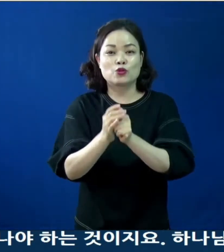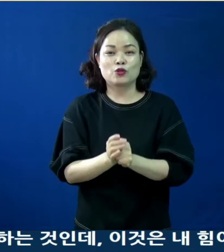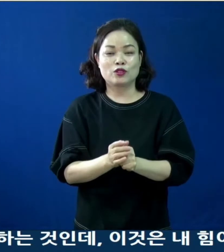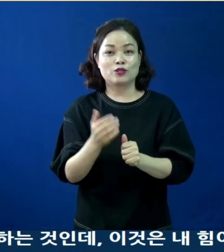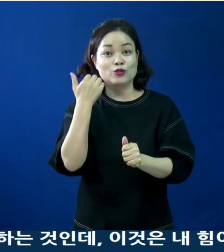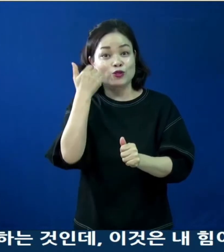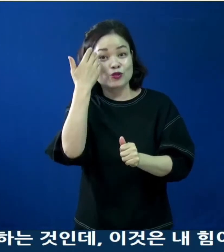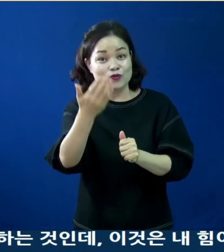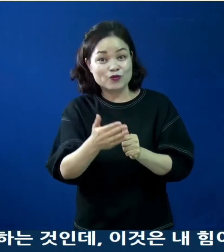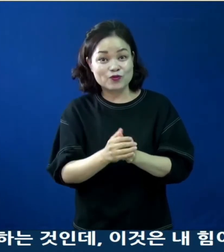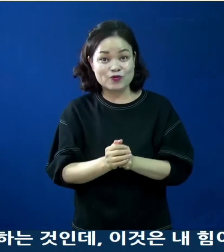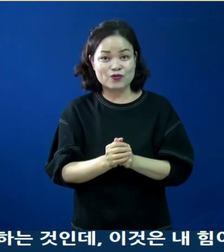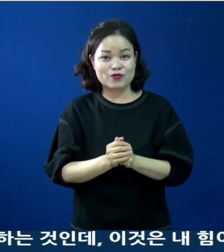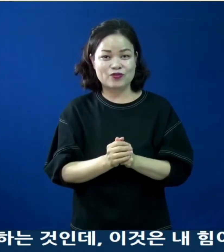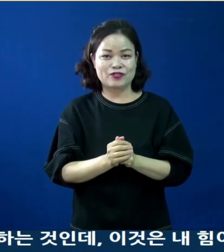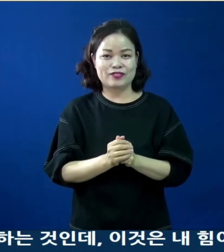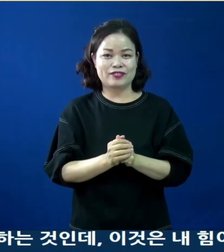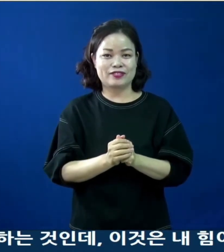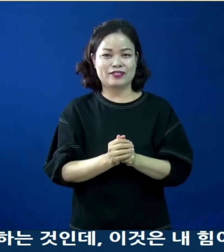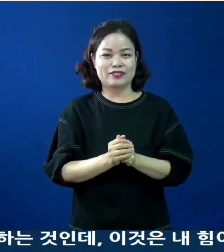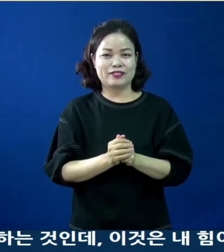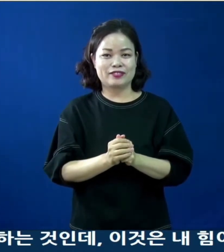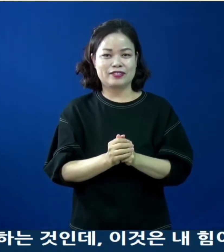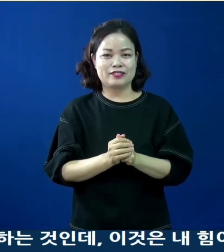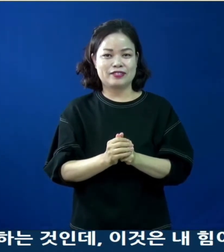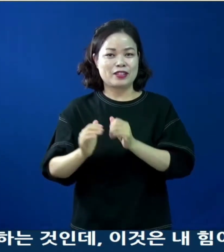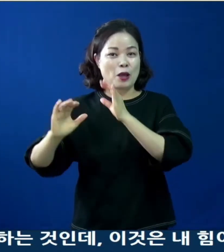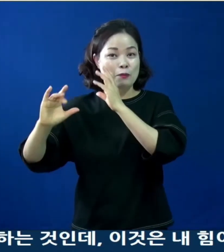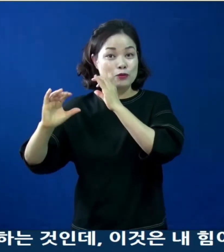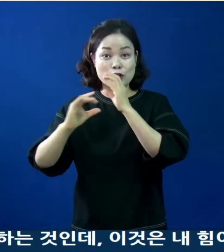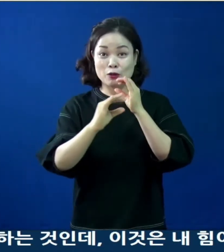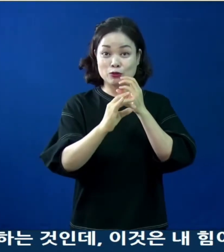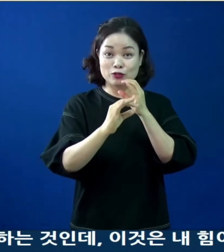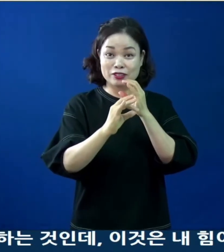어느 부부였습니까? 오늘 플룻과 클라리넷?